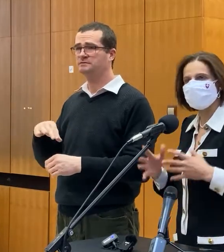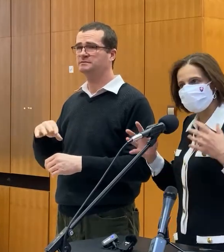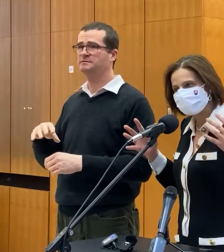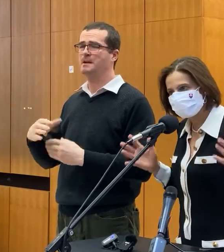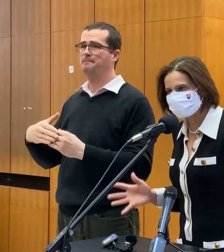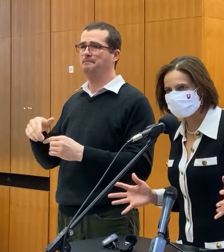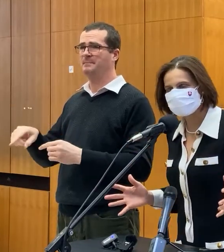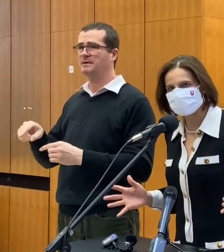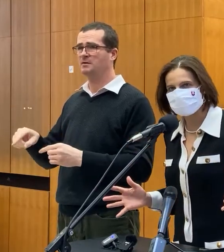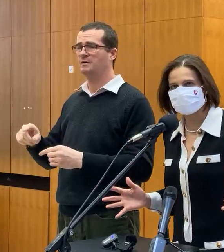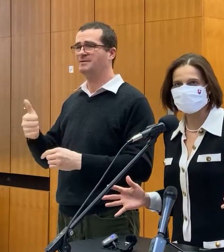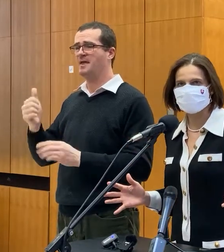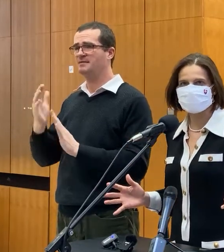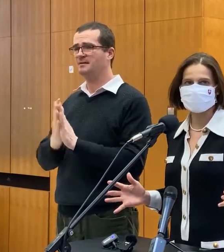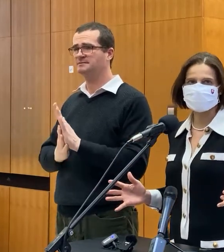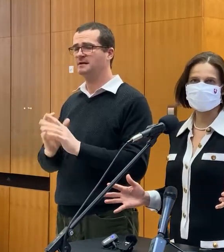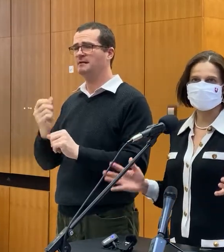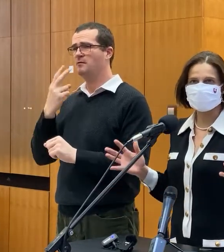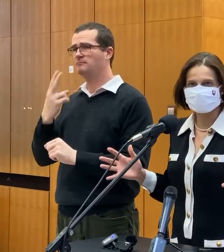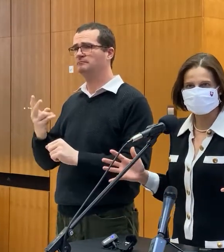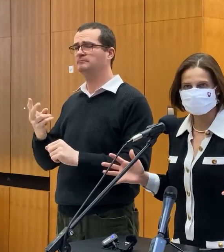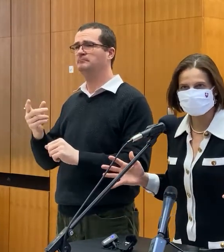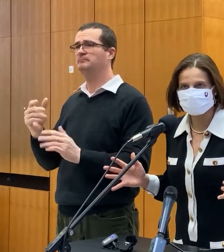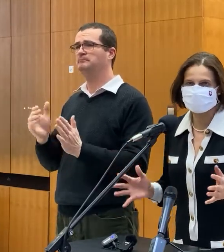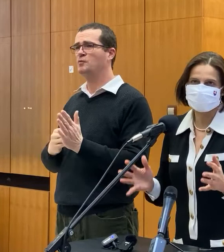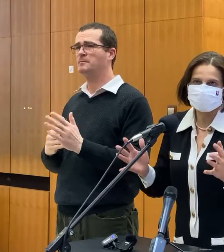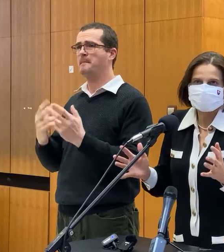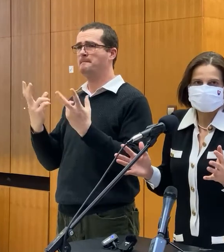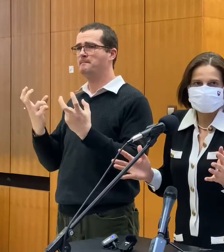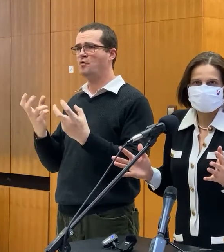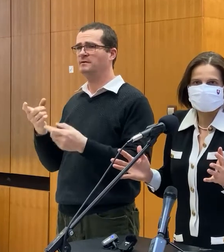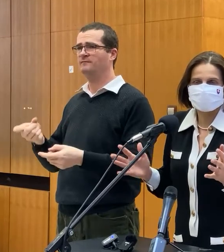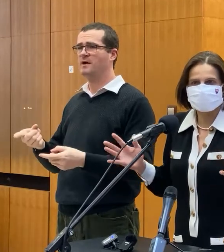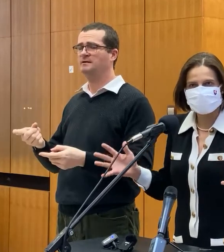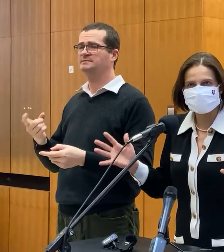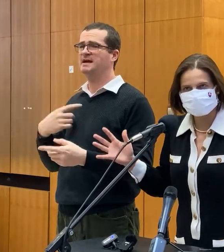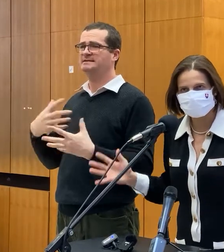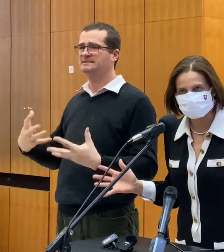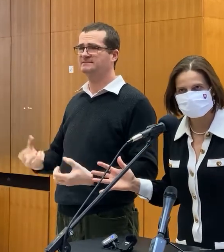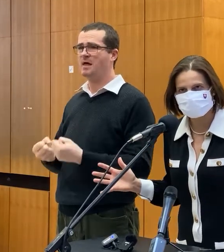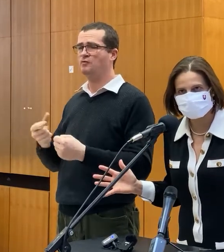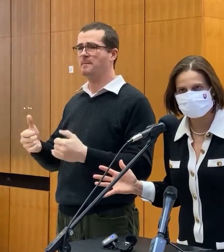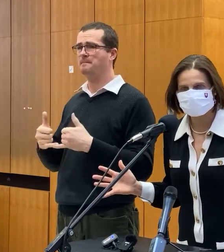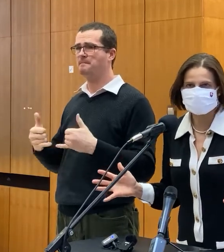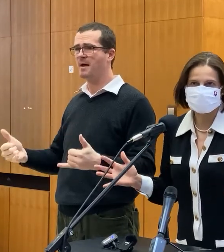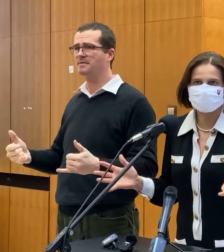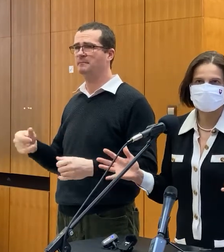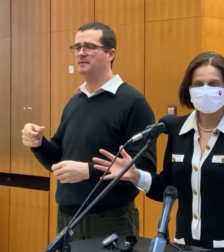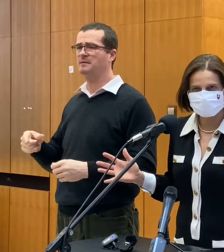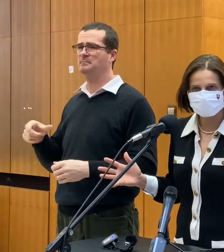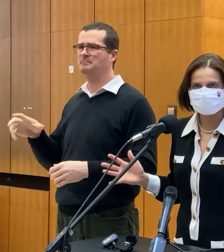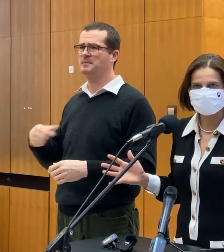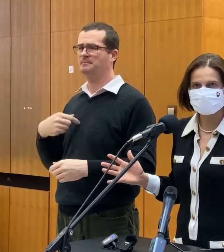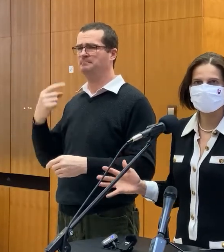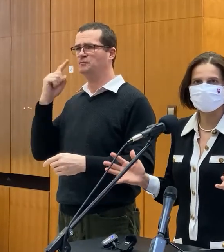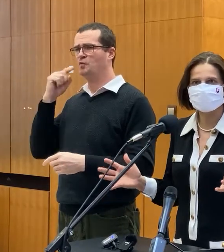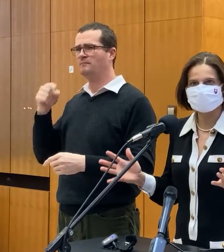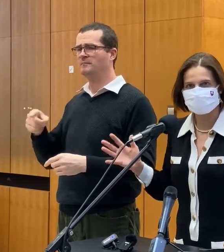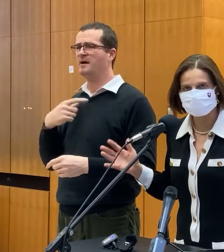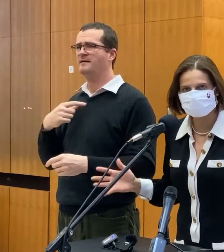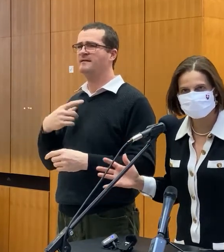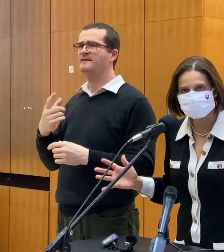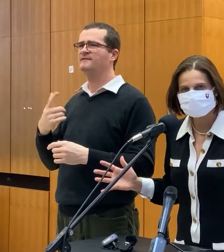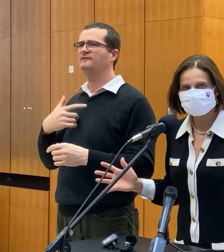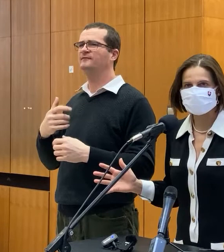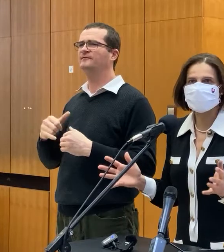pri ktorých na jednej strane aj zohľadom na potrebu motivácie a zvládnutie tej pandémie, takže bereme do úvahy samozrejme